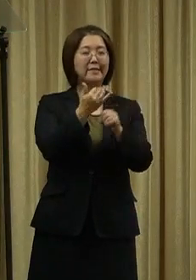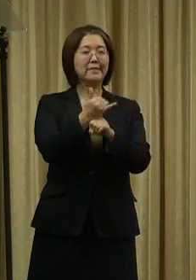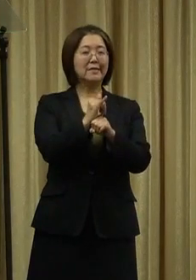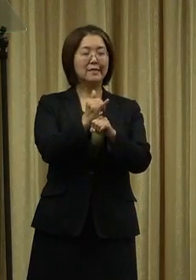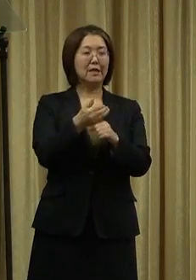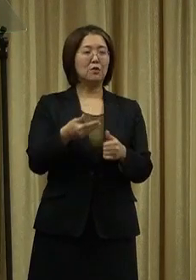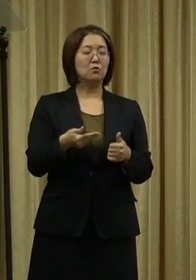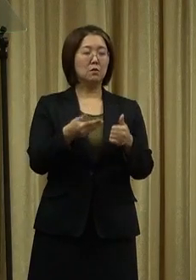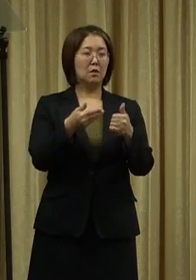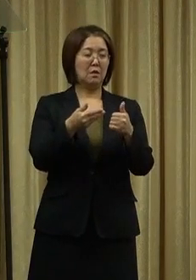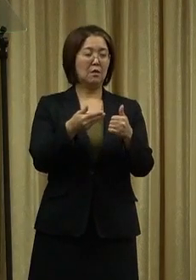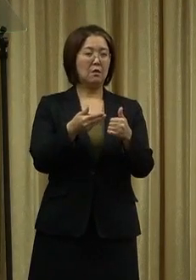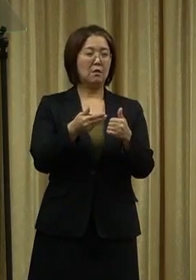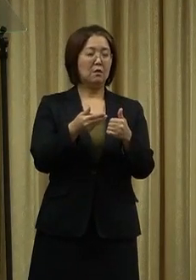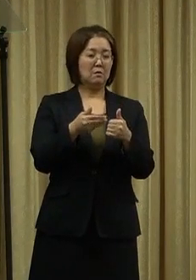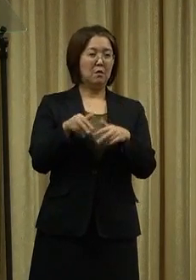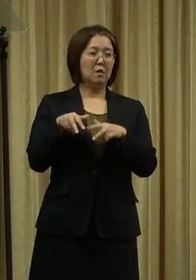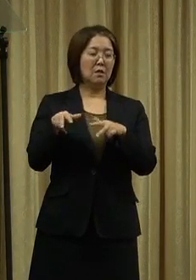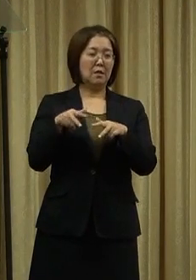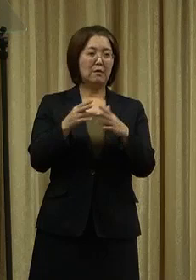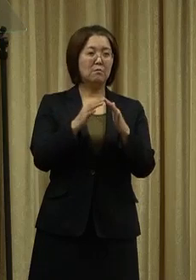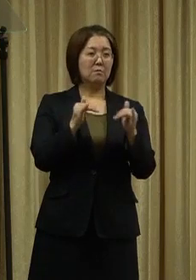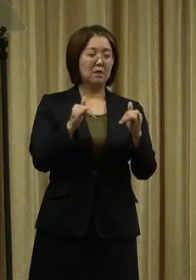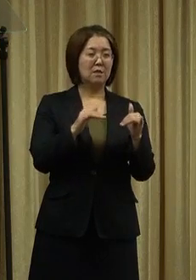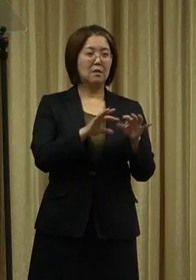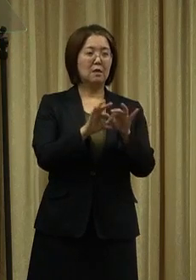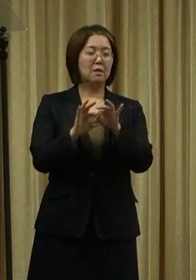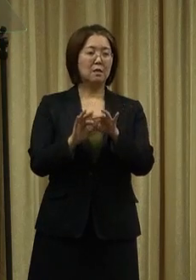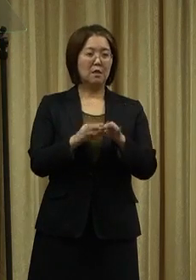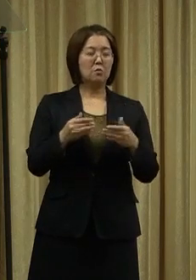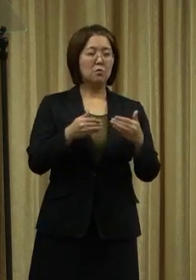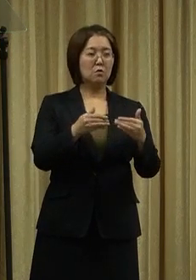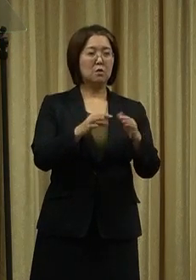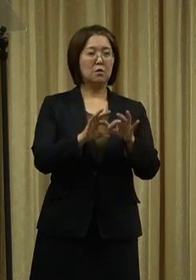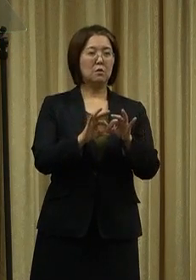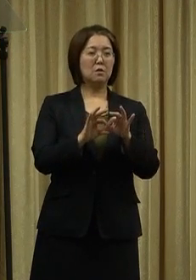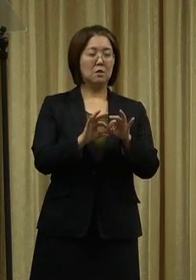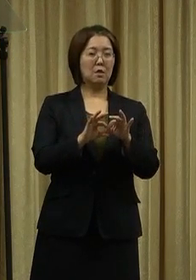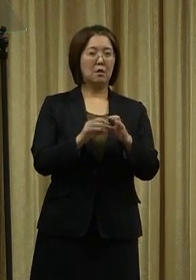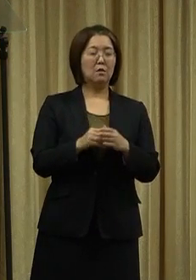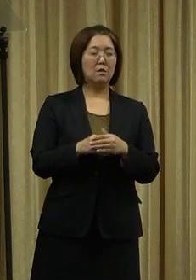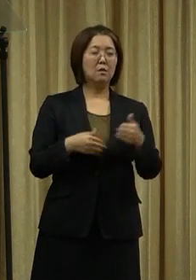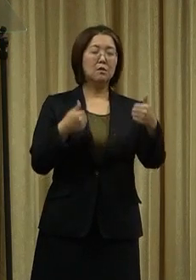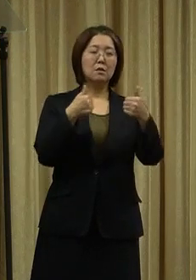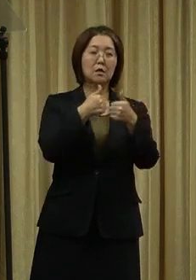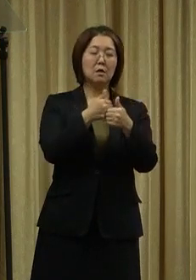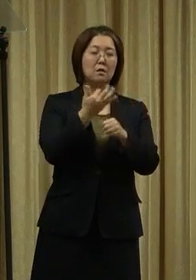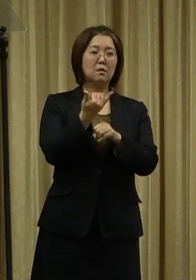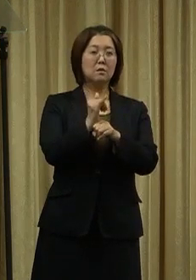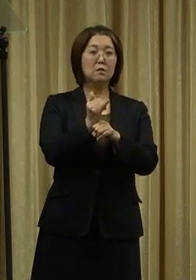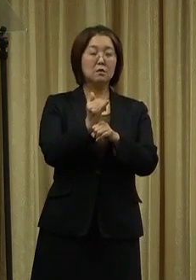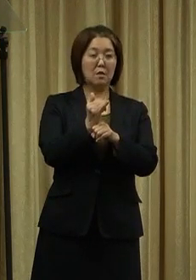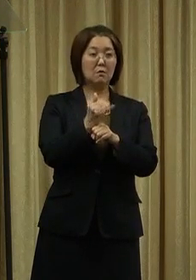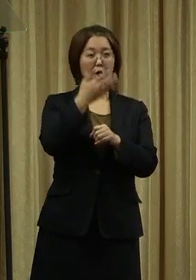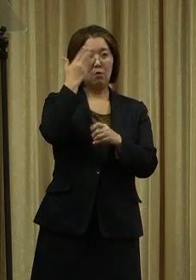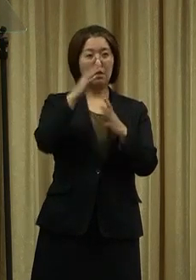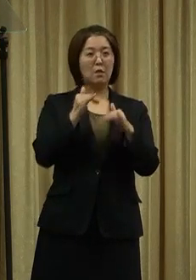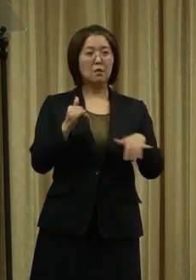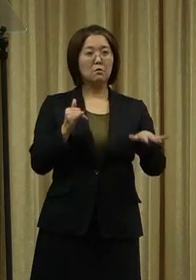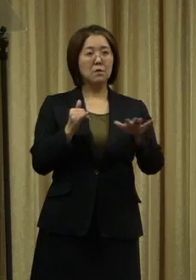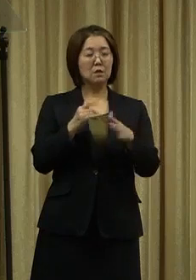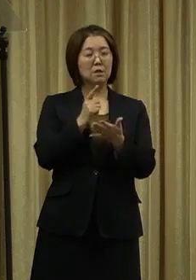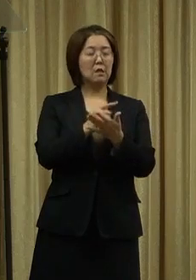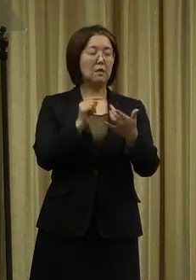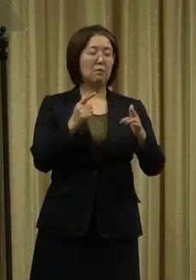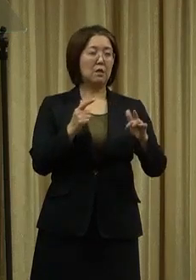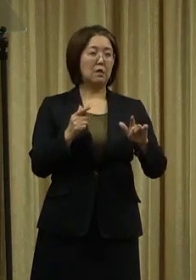の育成と官民連携の推進についてです。 まあ、チャレンジ人材は、まあ、特に若者には限